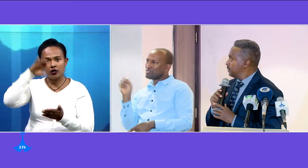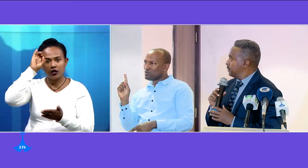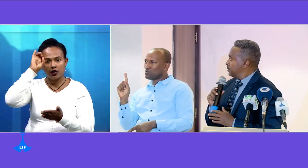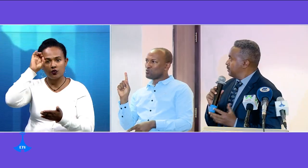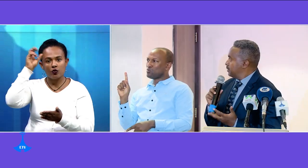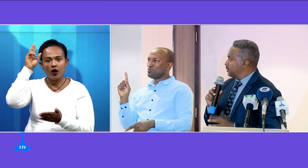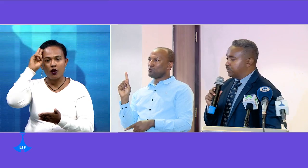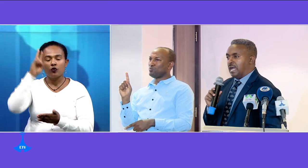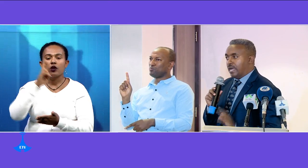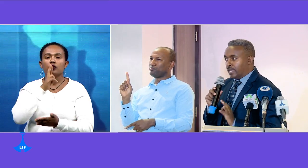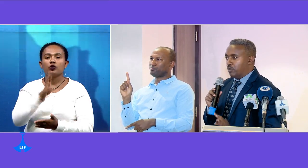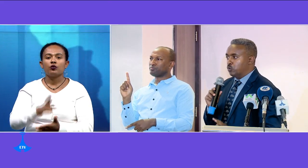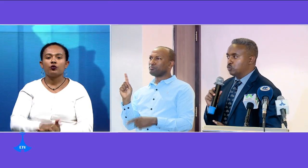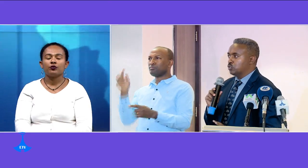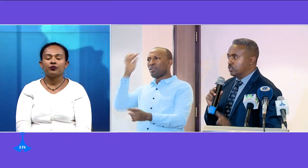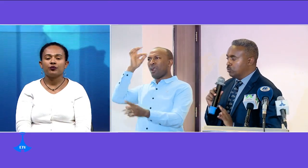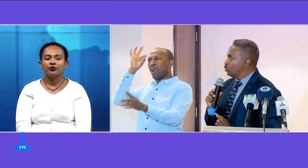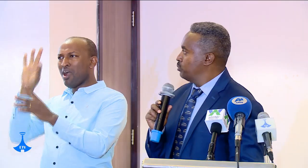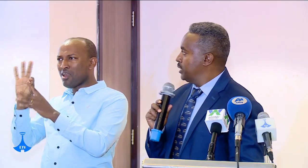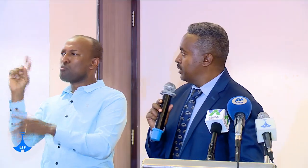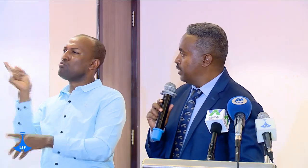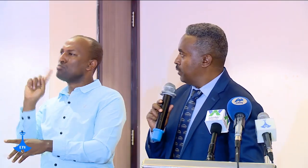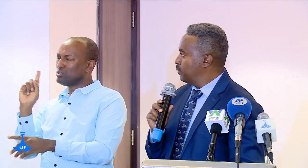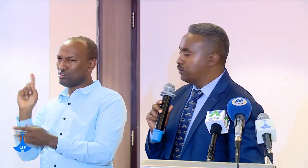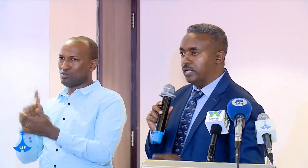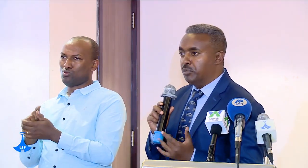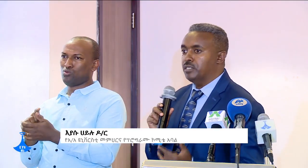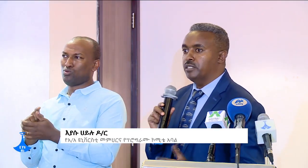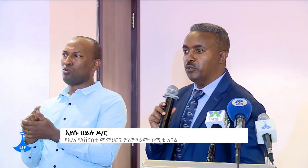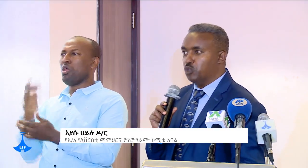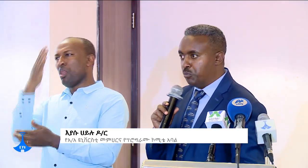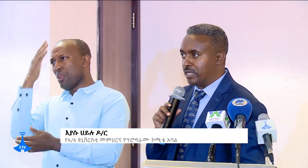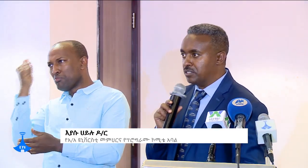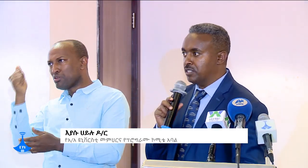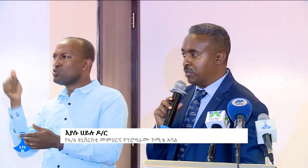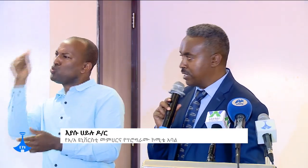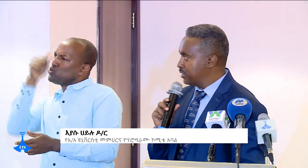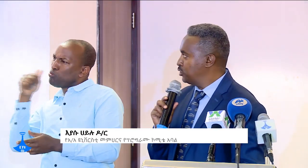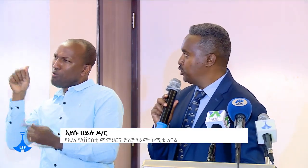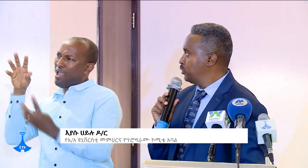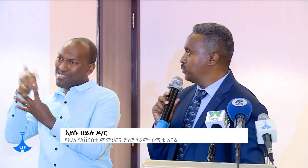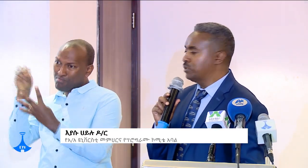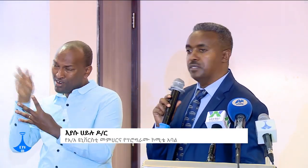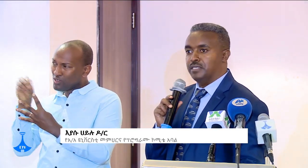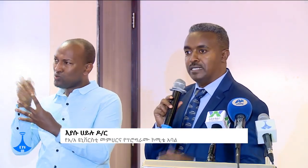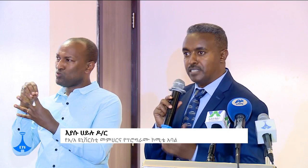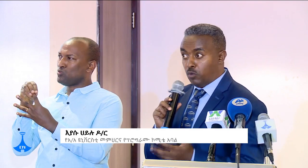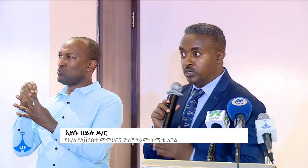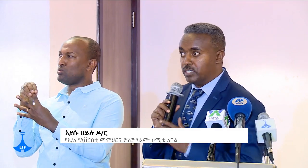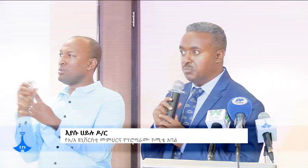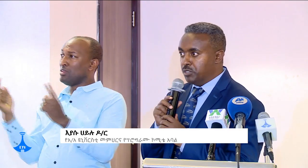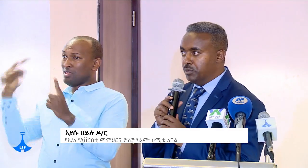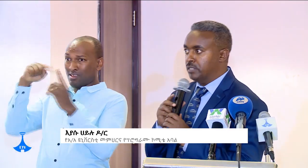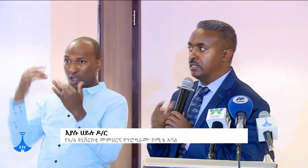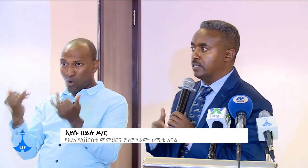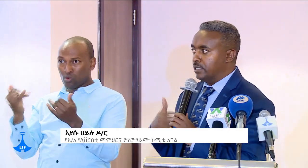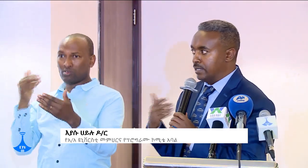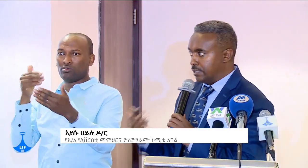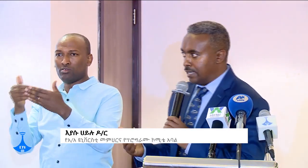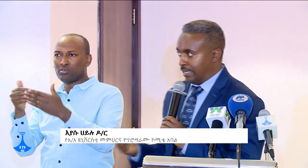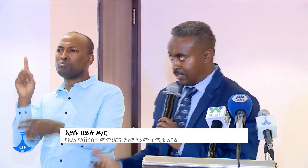ናቸው። ዓላማውስ ግቡስ ምንድነው? ለምንድነው ኢትዮጵያስ የተመረጠችው? እስካሁን ድረስ ምን